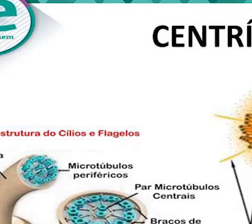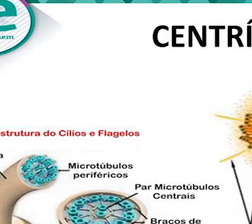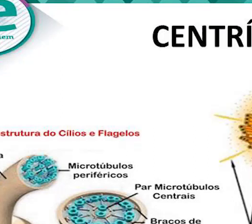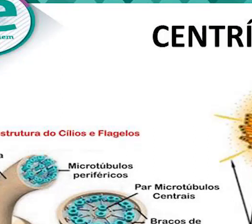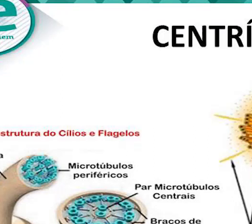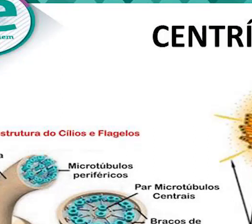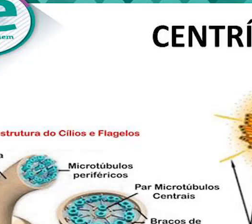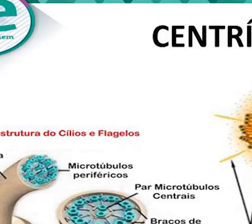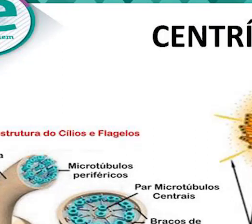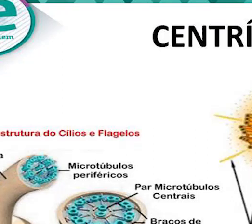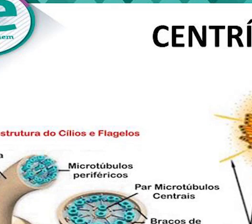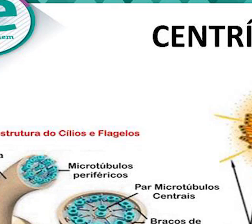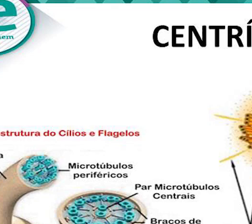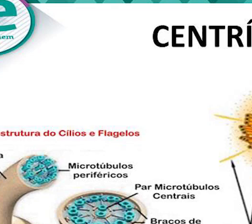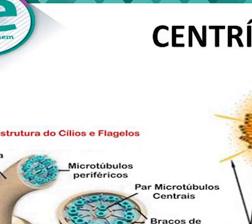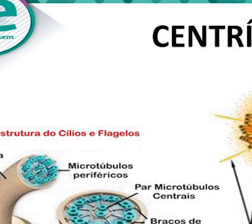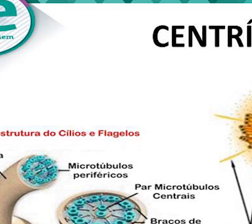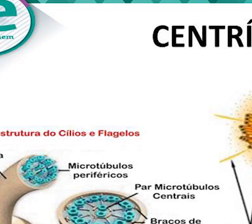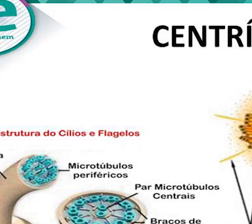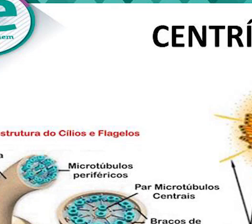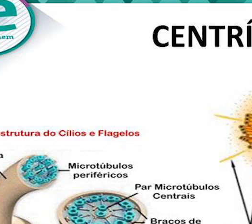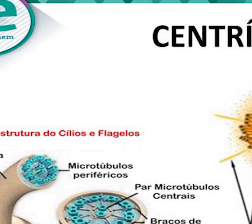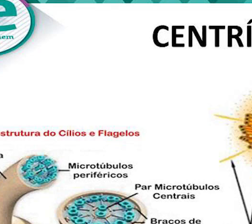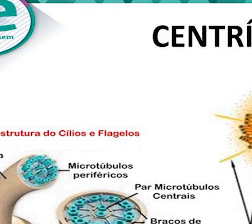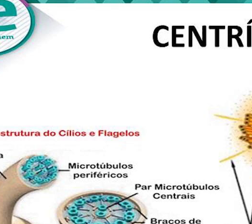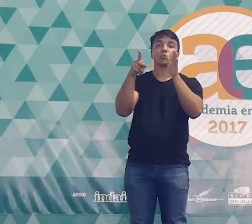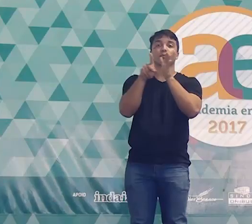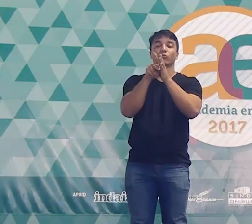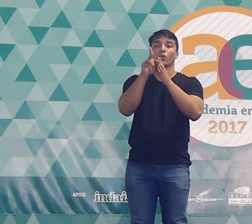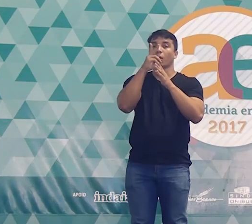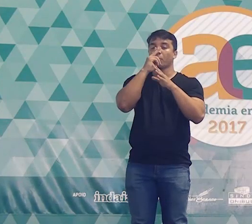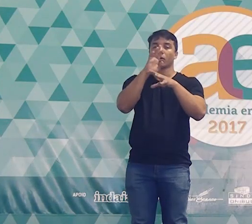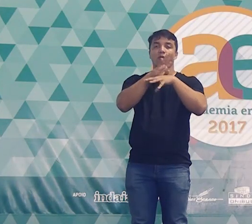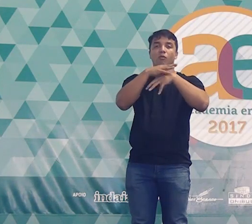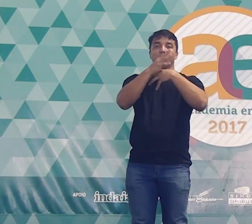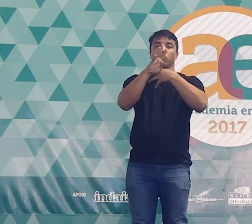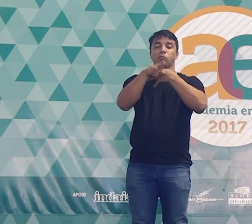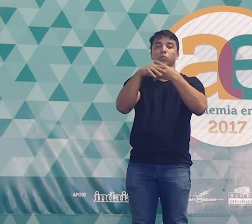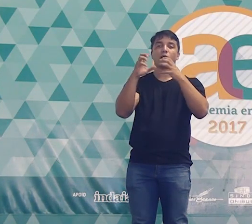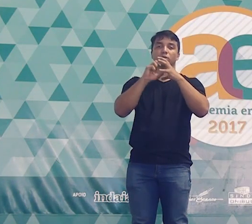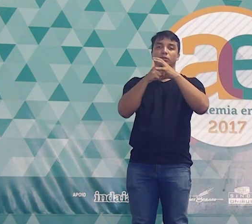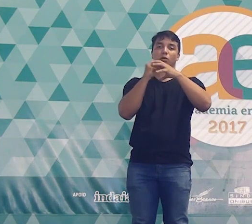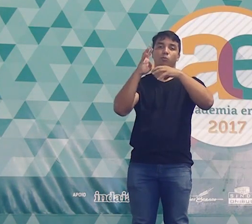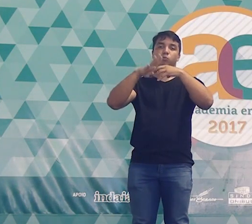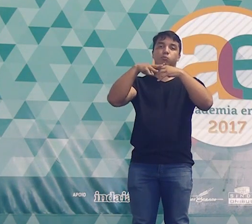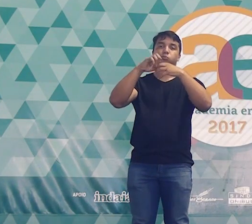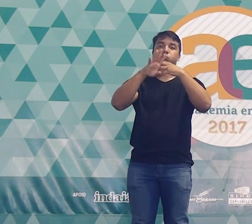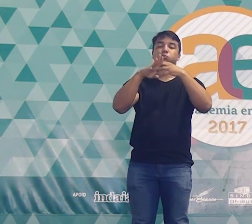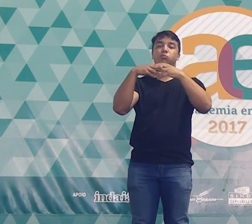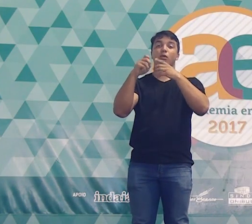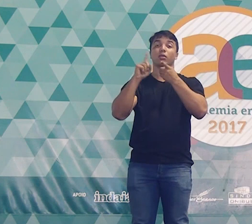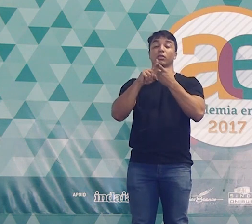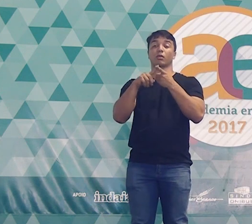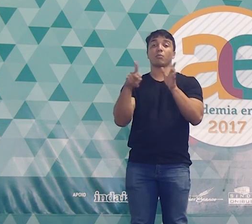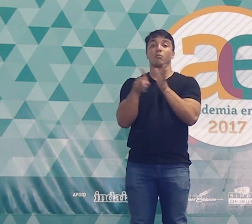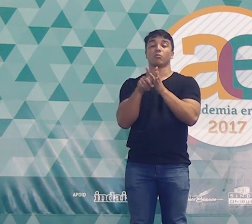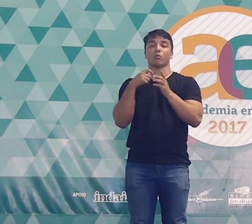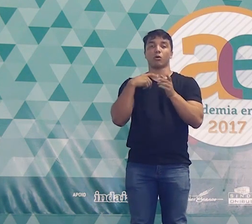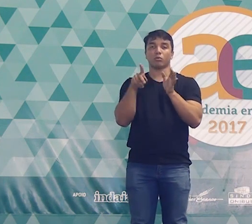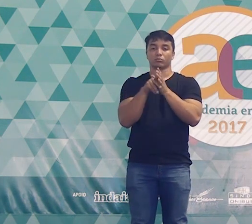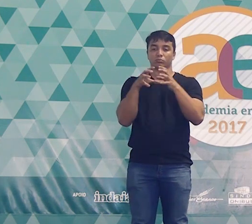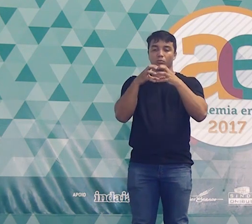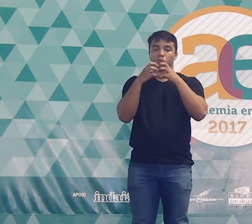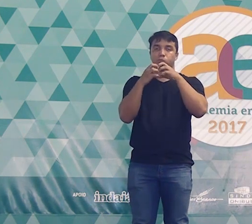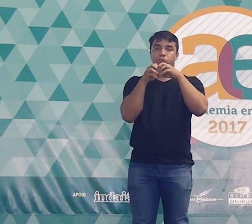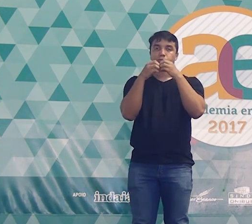Serve exatamente para formação de cílios e flagelos, tá bom? E participa do processo de divisão